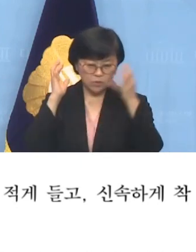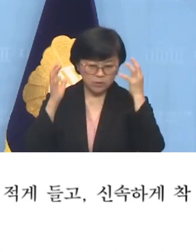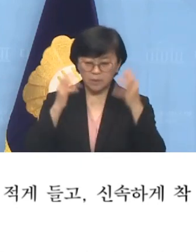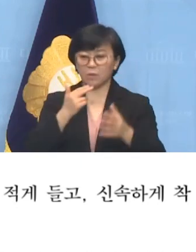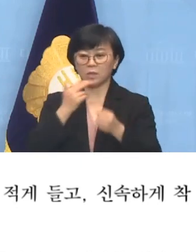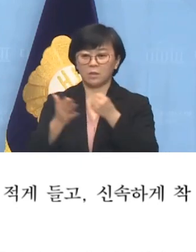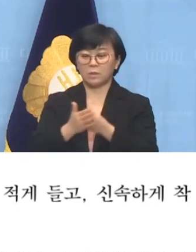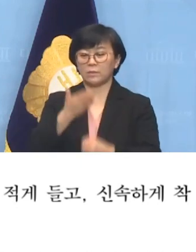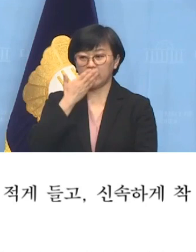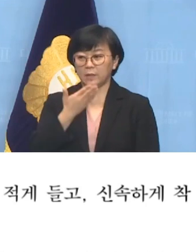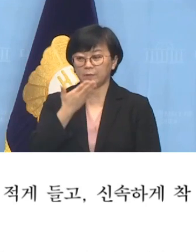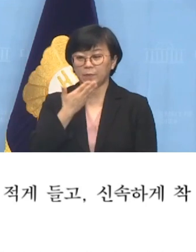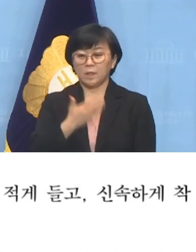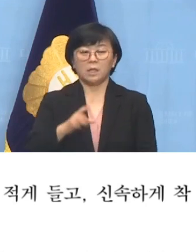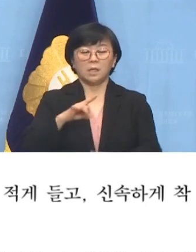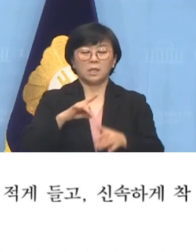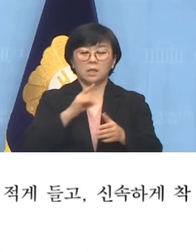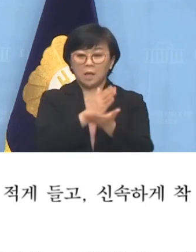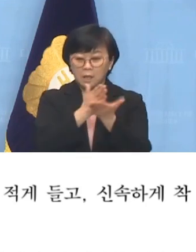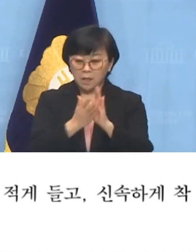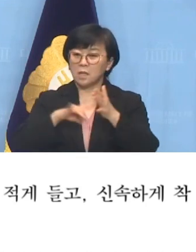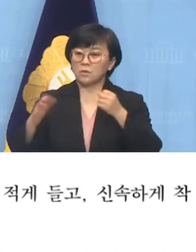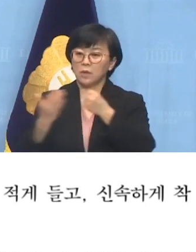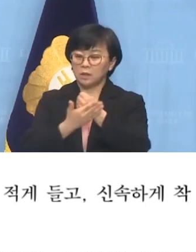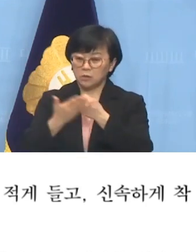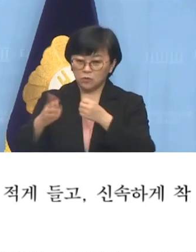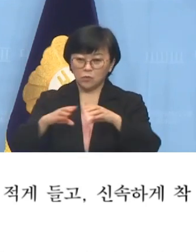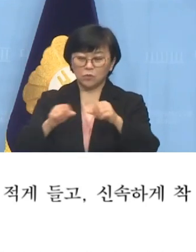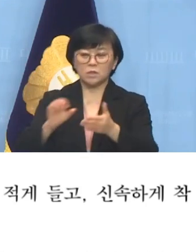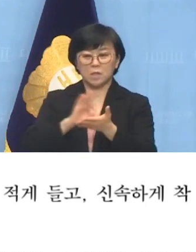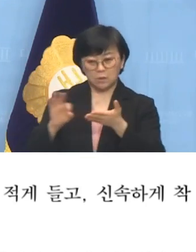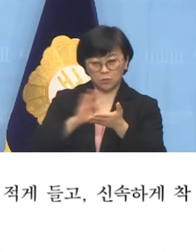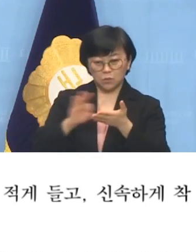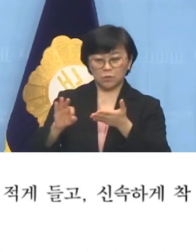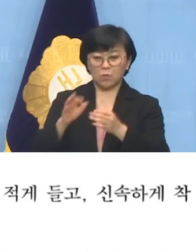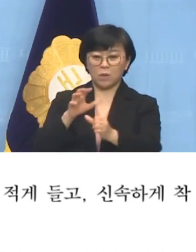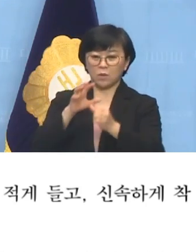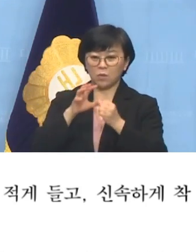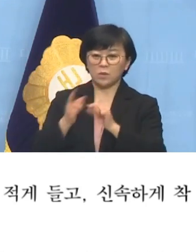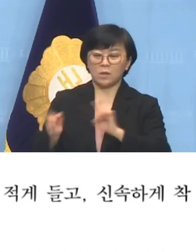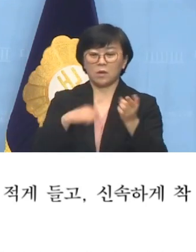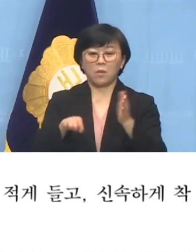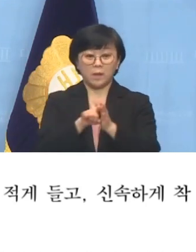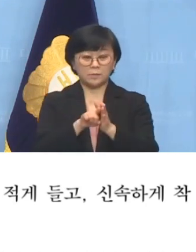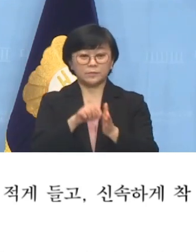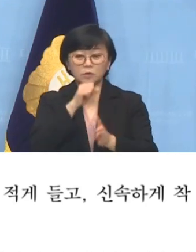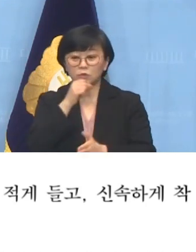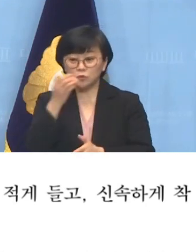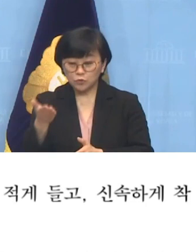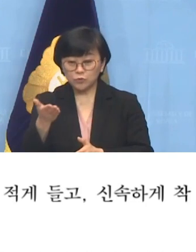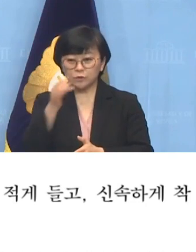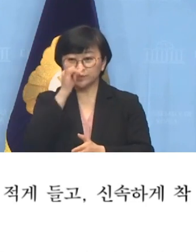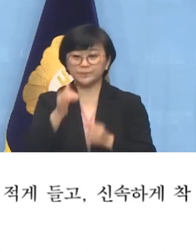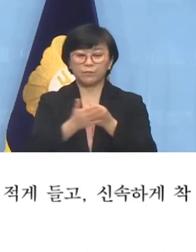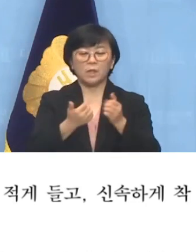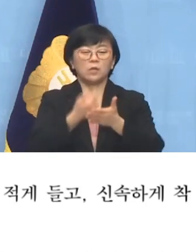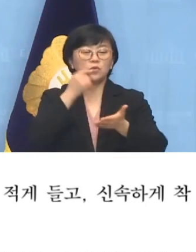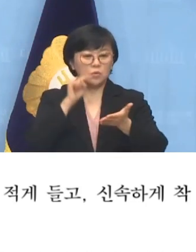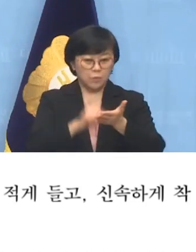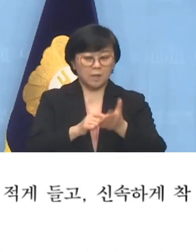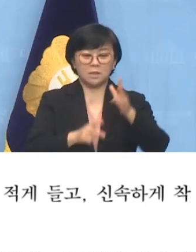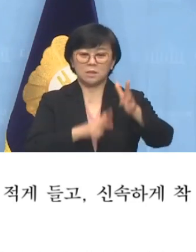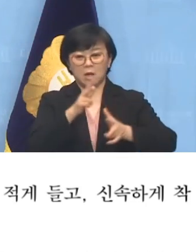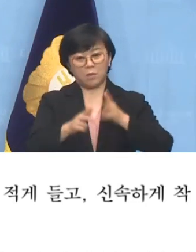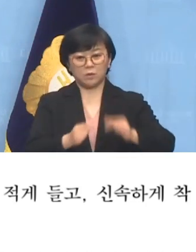훨씬 더 협조가 되고 그 대신 각종 세제상의 혜택이나 토지 이용 활용도를 높이는 용적률 인센티브 같은 게 작동함으로써 쉽게